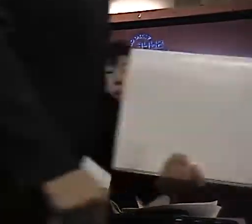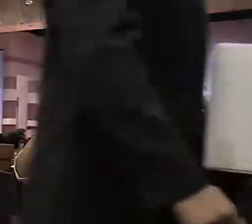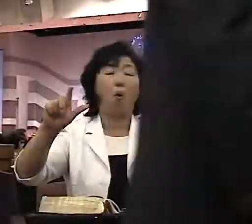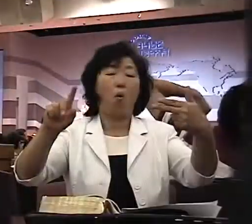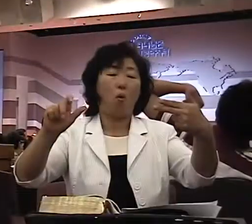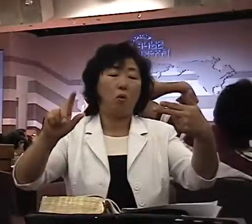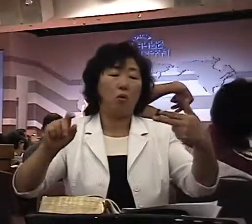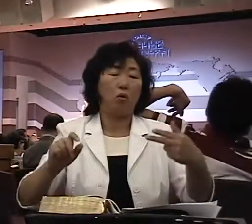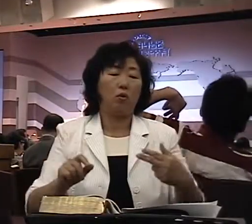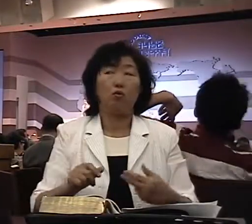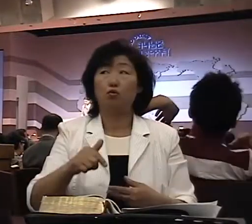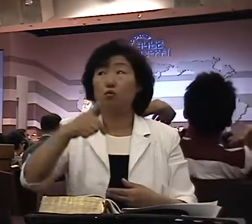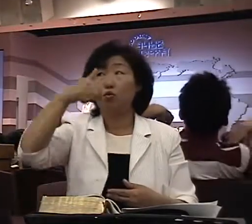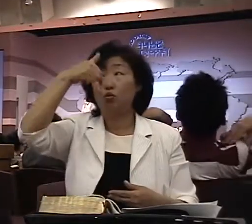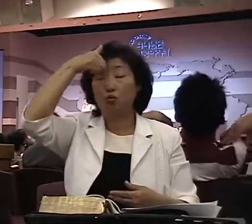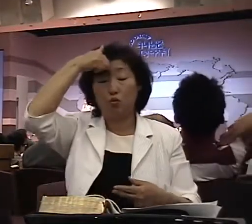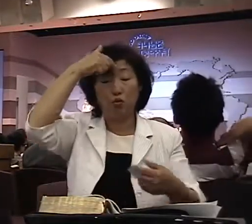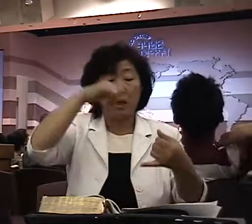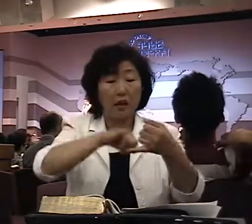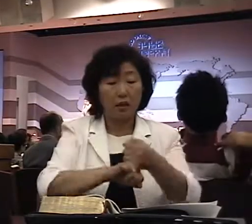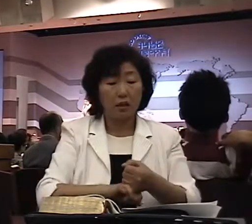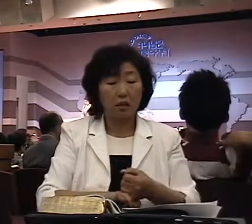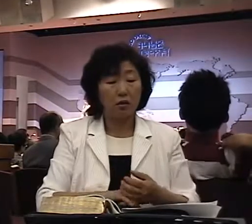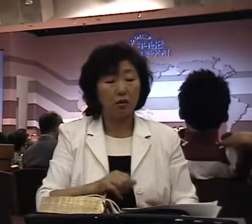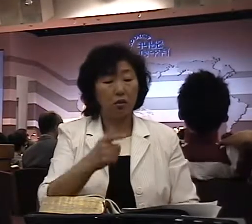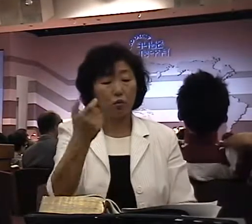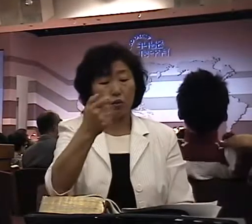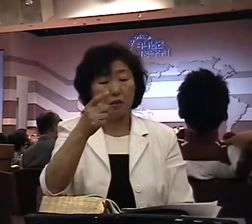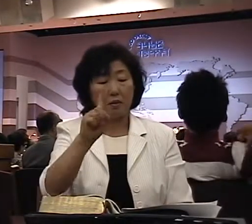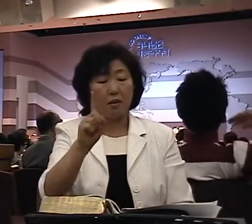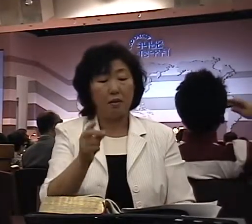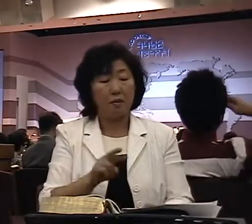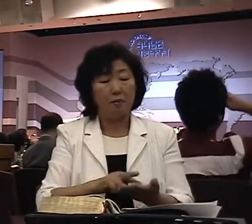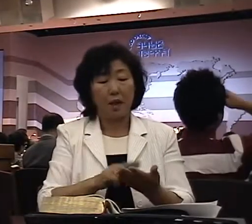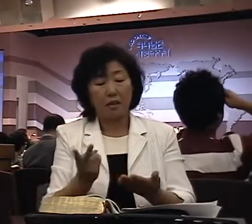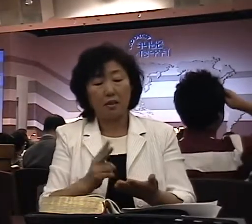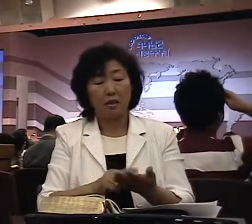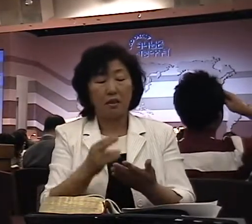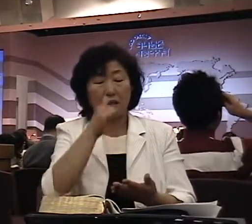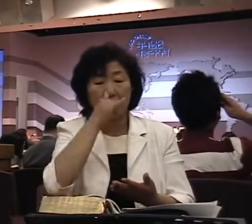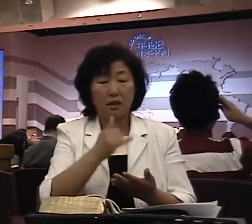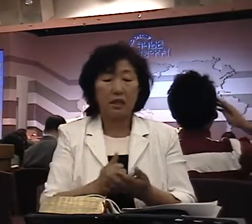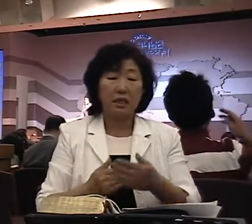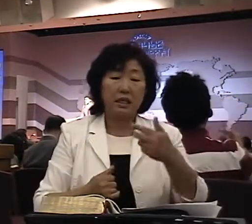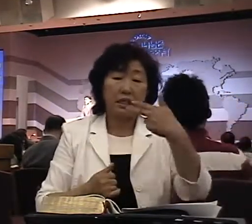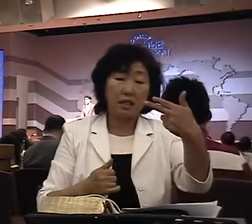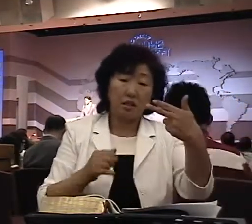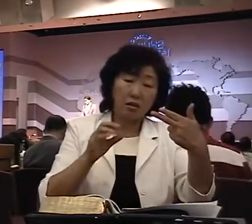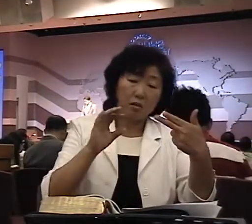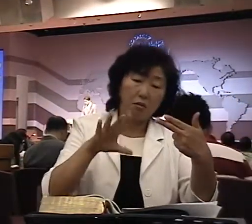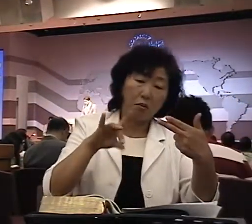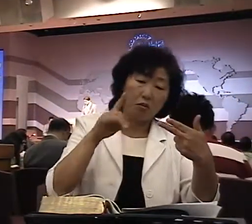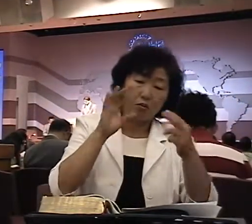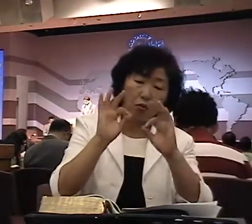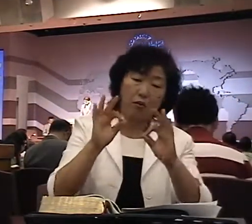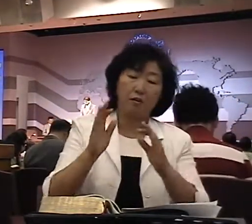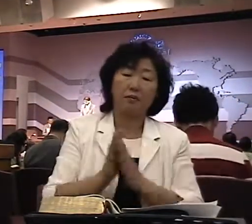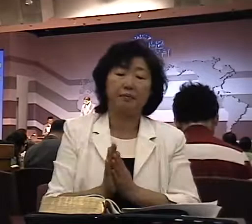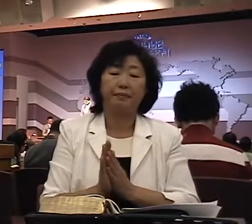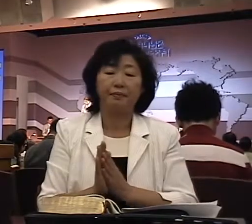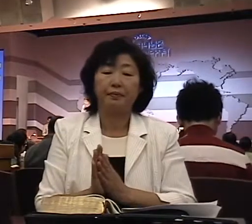구약성경 61년에 있습니다. 창세기 39장 7절을 찾으셔서 저와 여러분 한 절씩